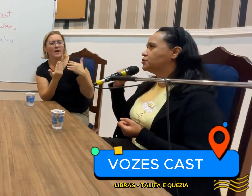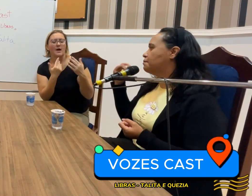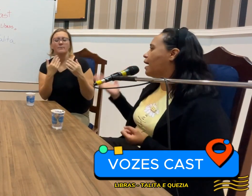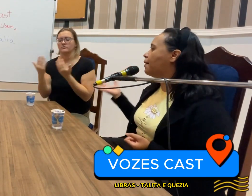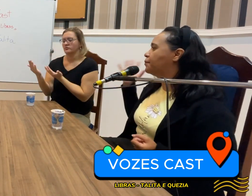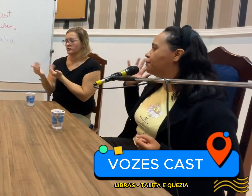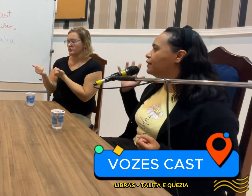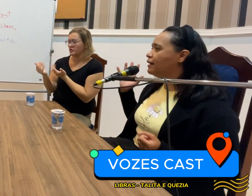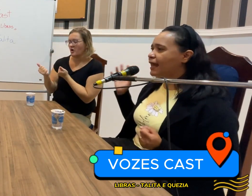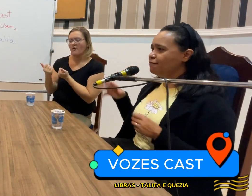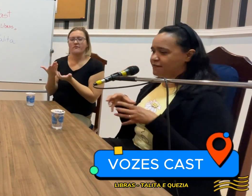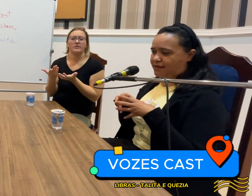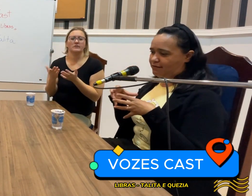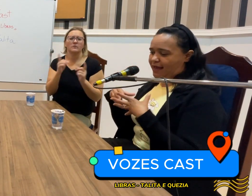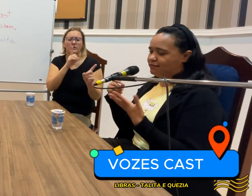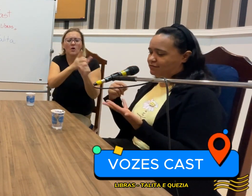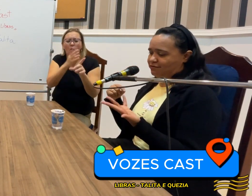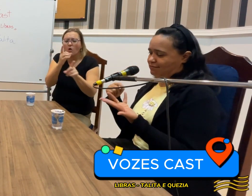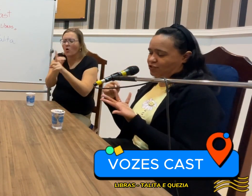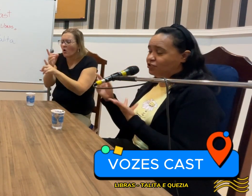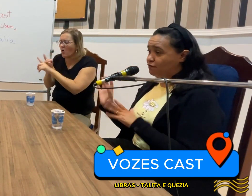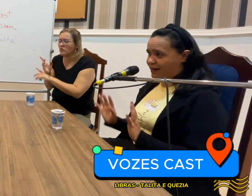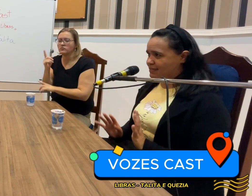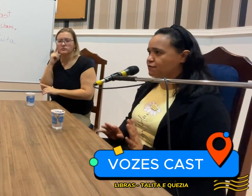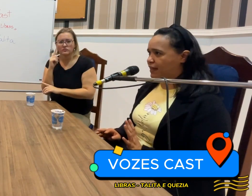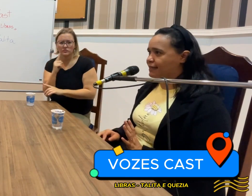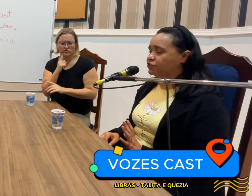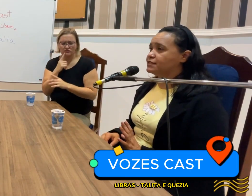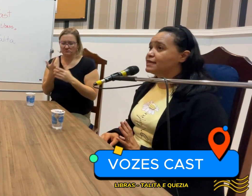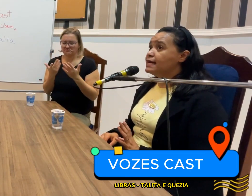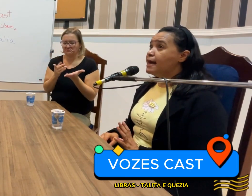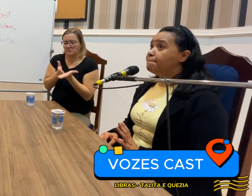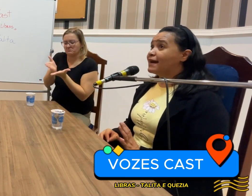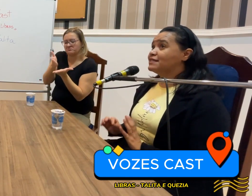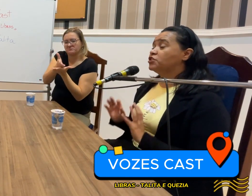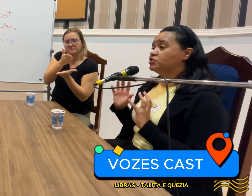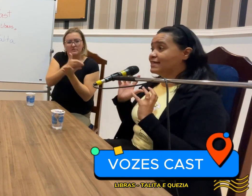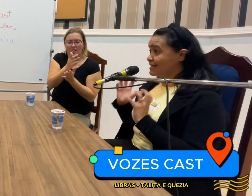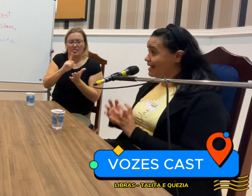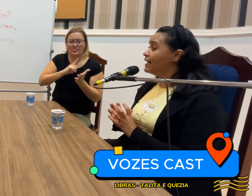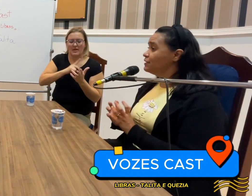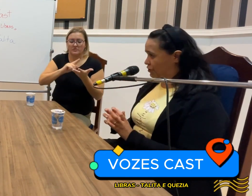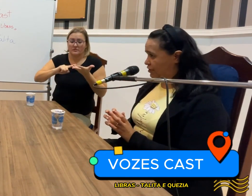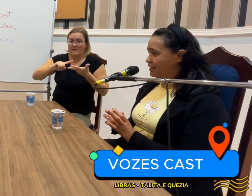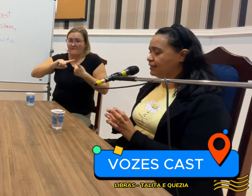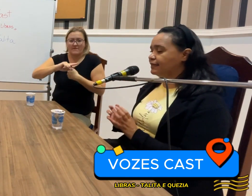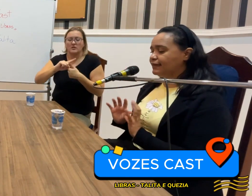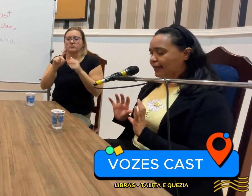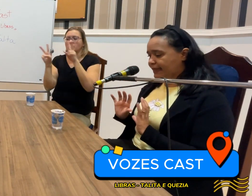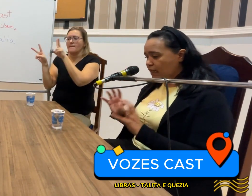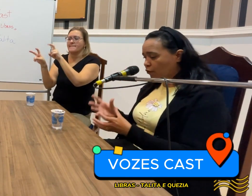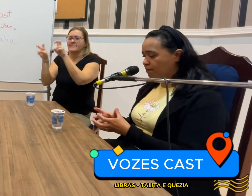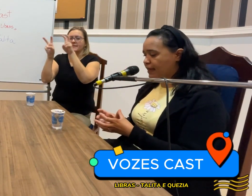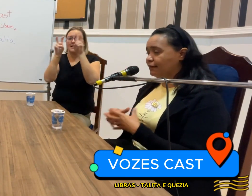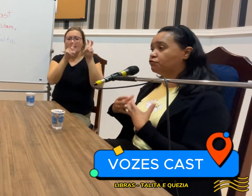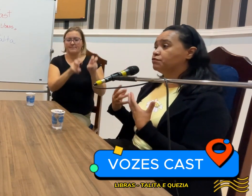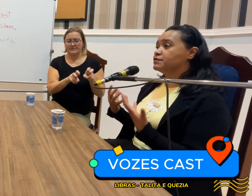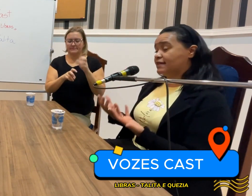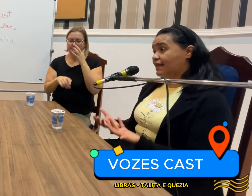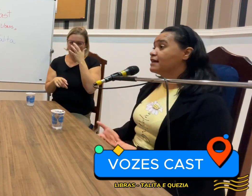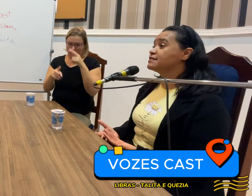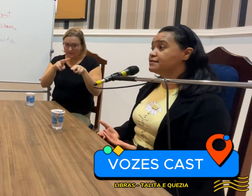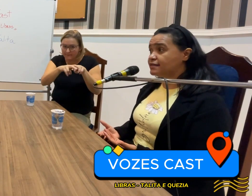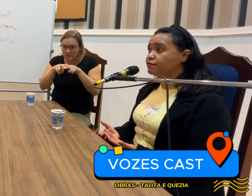jovens, um bate-papo... Enfim, né, em diversas frentes. Mas a gente tem que garantir que aquele